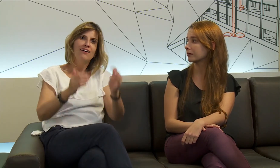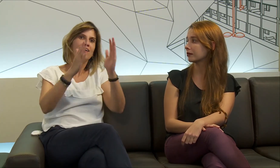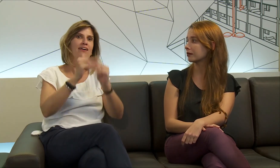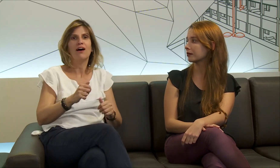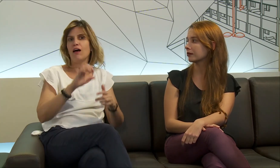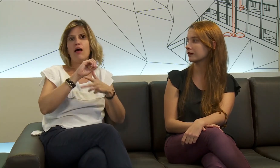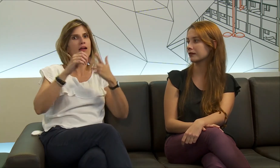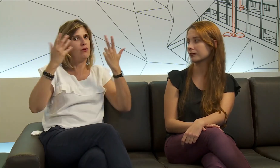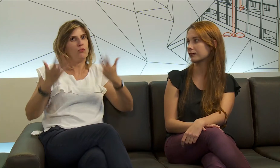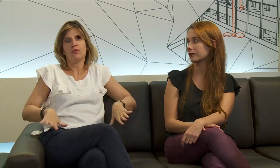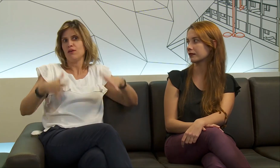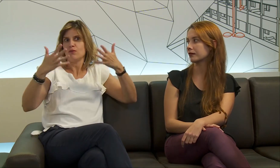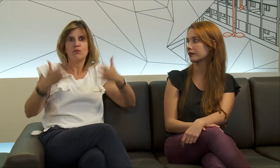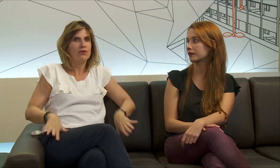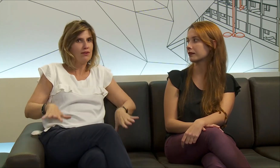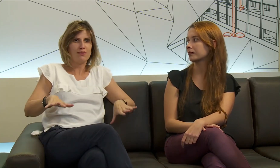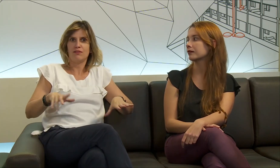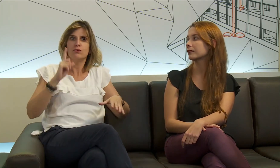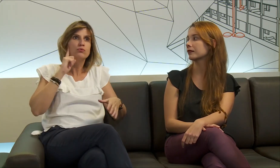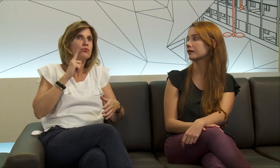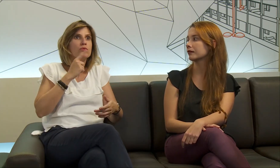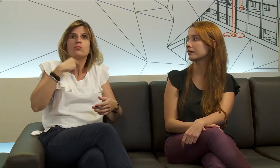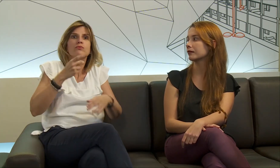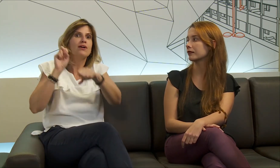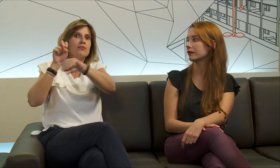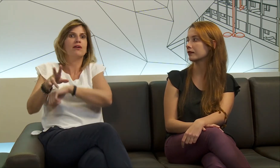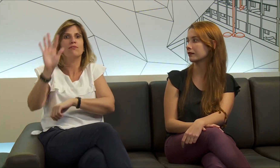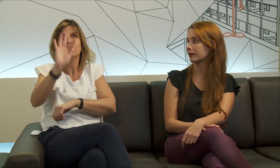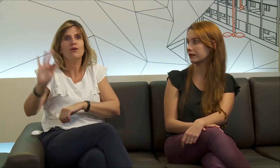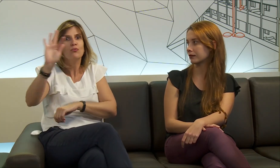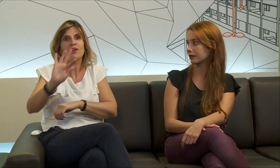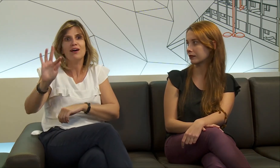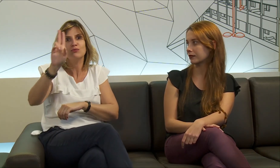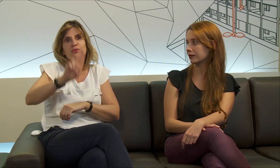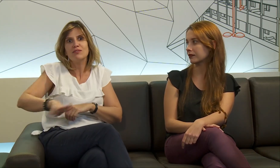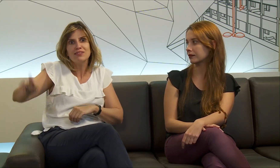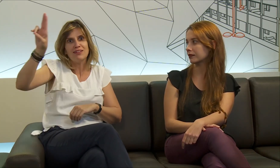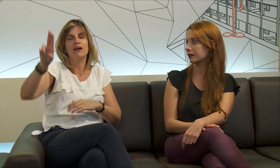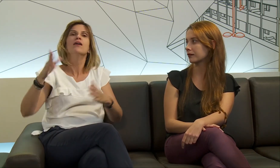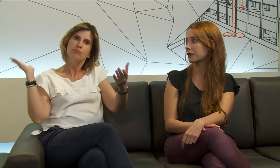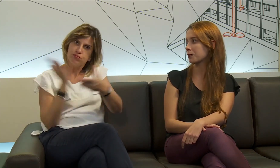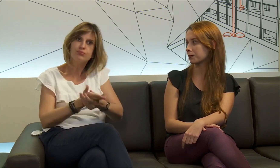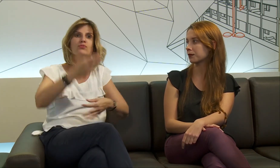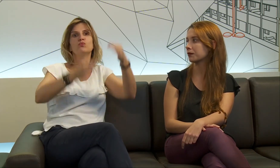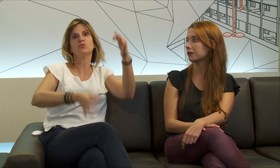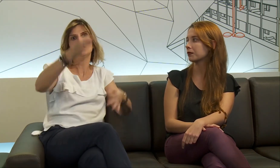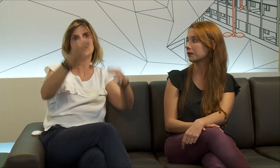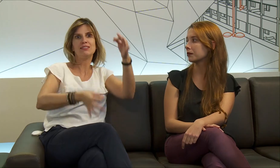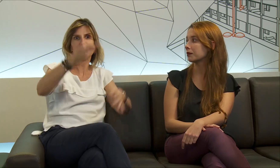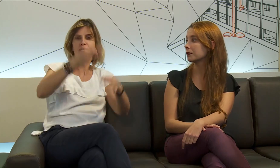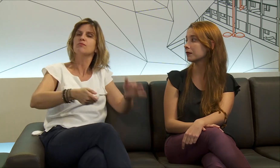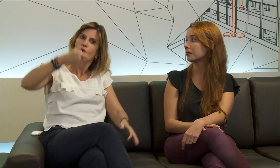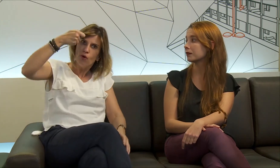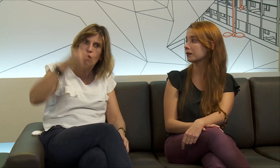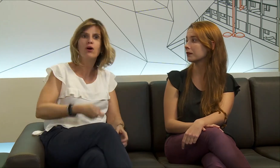solicitações, né? Por exemplo, o Enem é uma vitória que nós temos hoje, fruto de toda a luta e